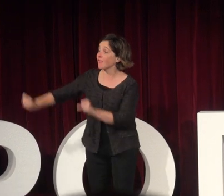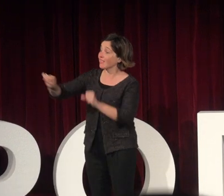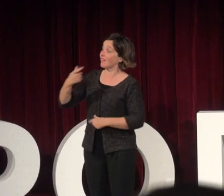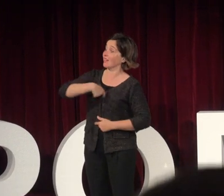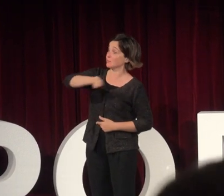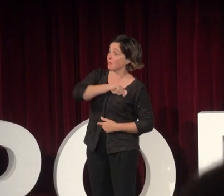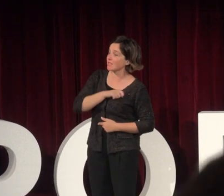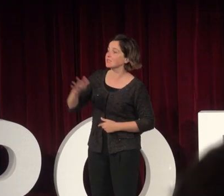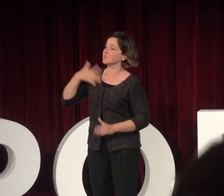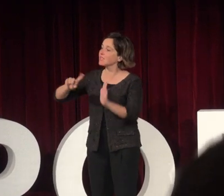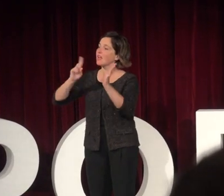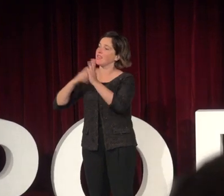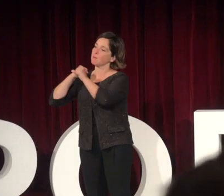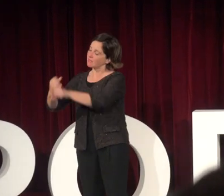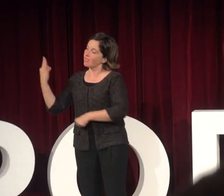defender que pueda haber una ley.